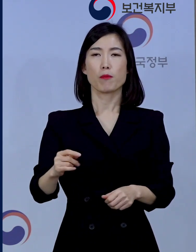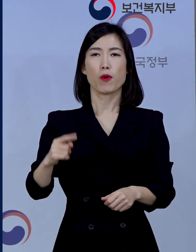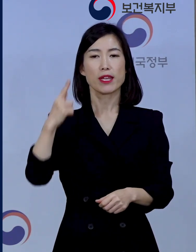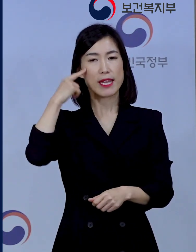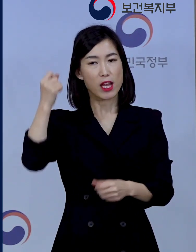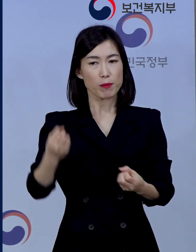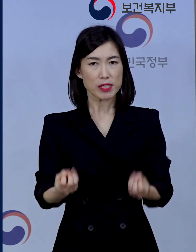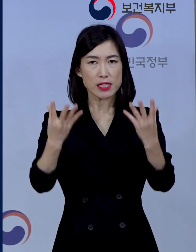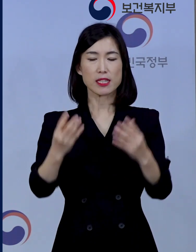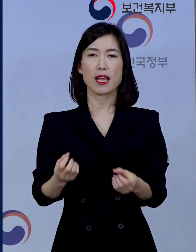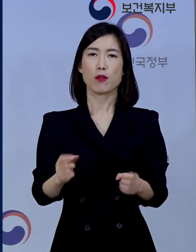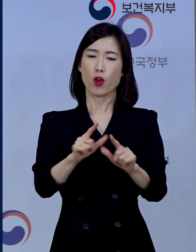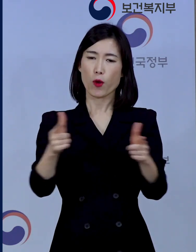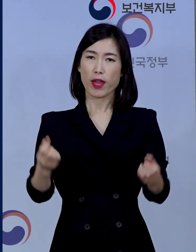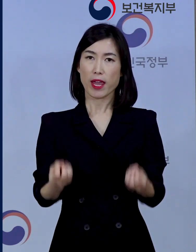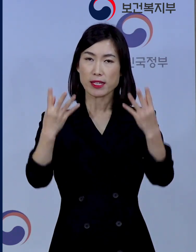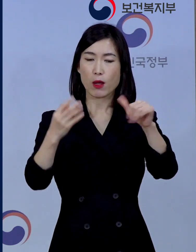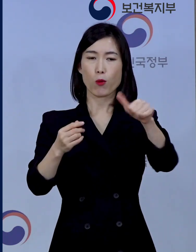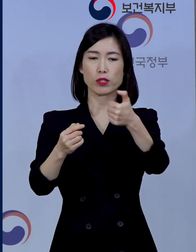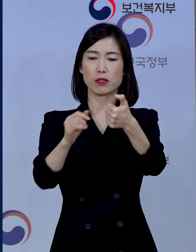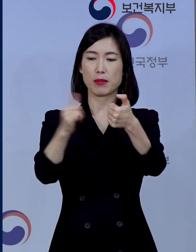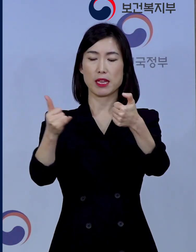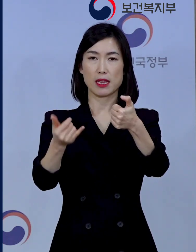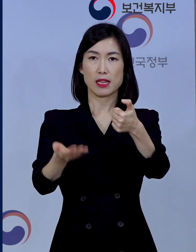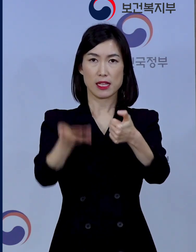50인 이상의 모임과 행사는 금지합니다.